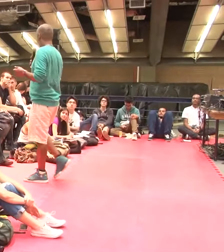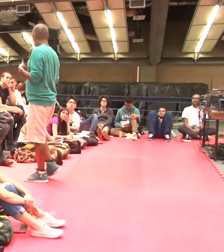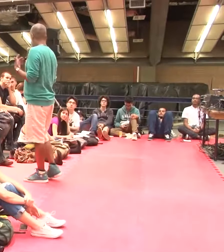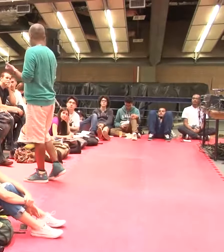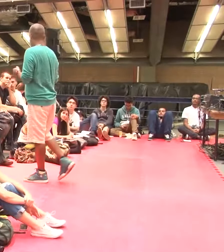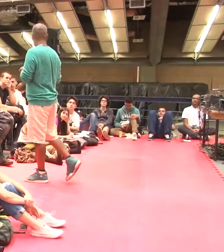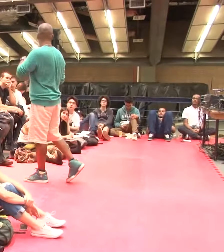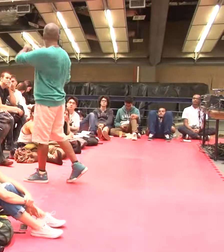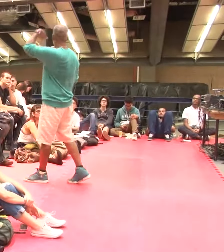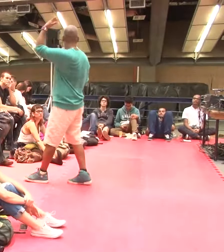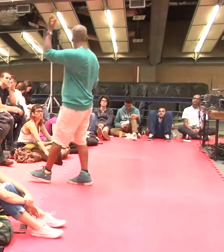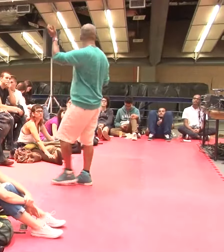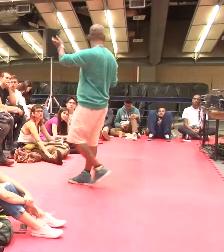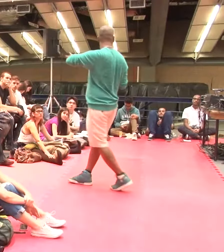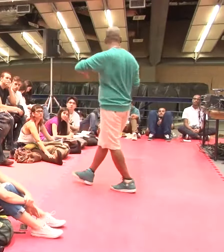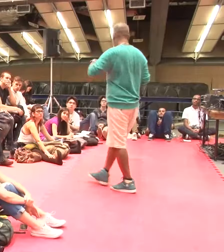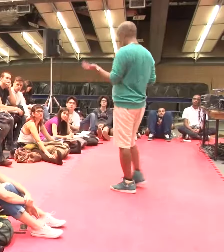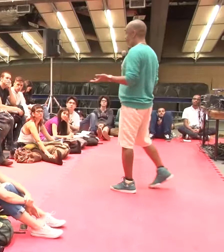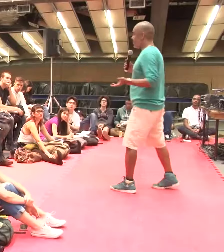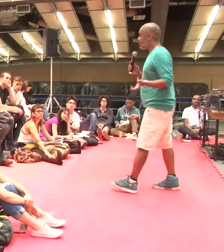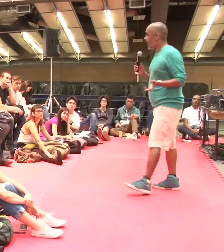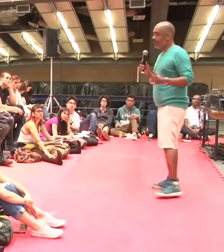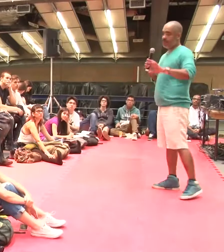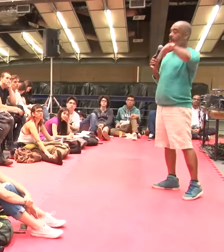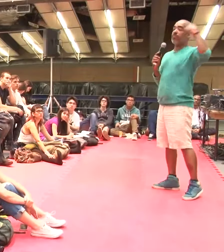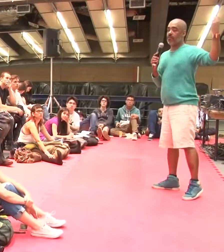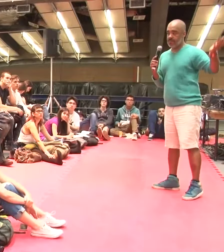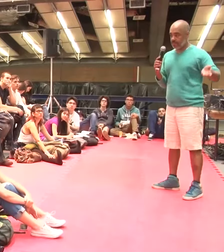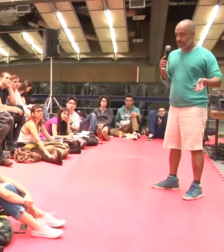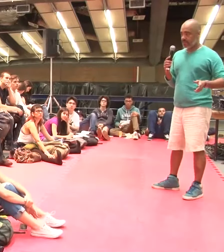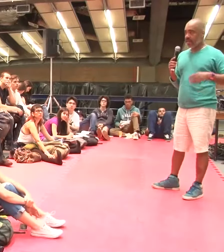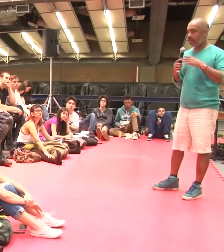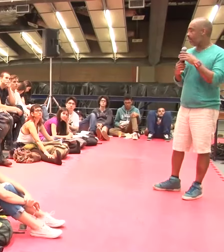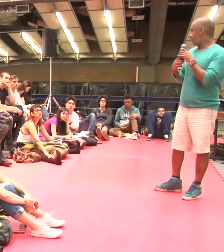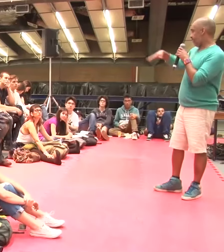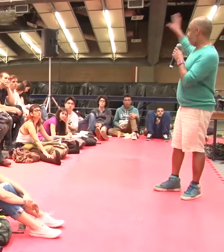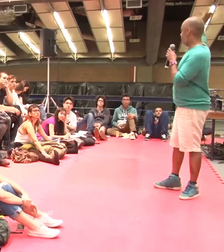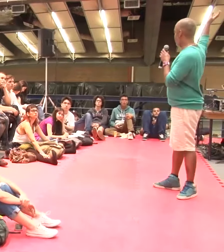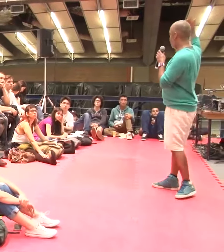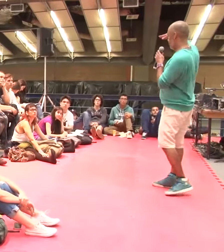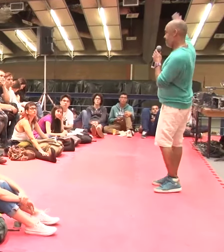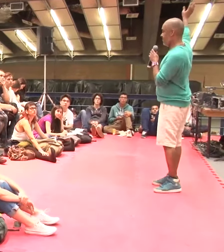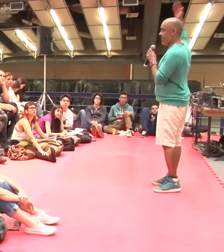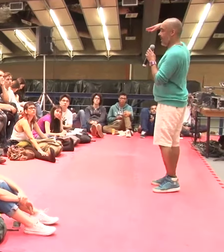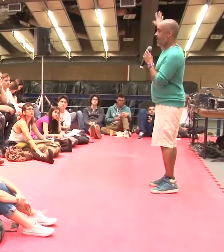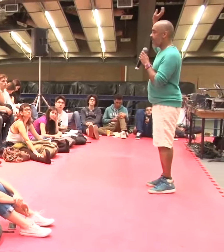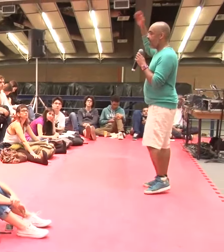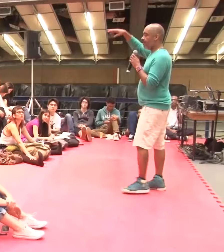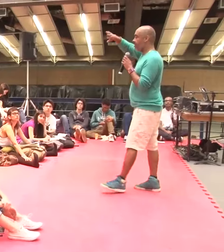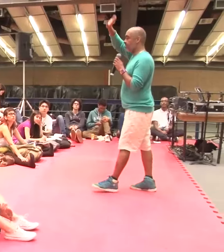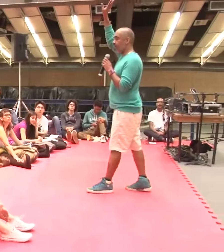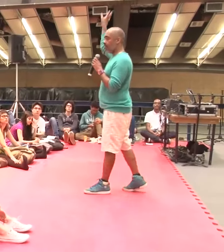provocativa, né? Como se tivesse um outro gozo e realmente estava numa outra condição social, não dando